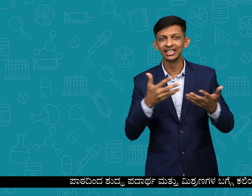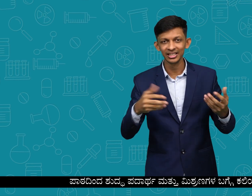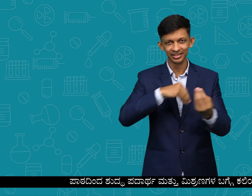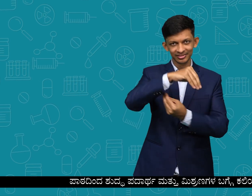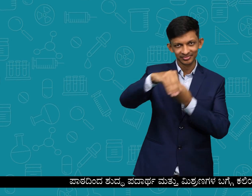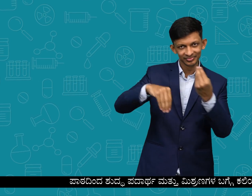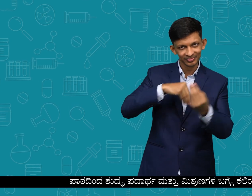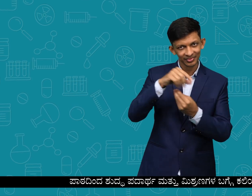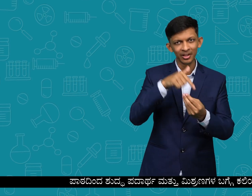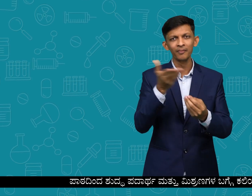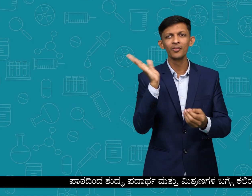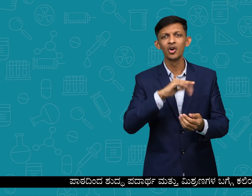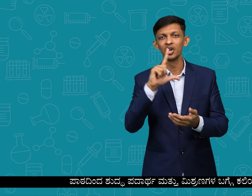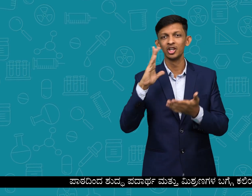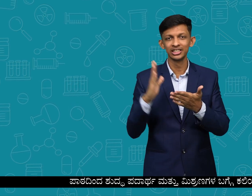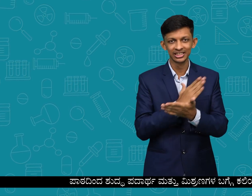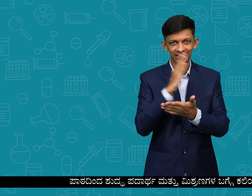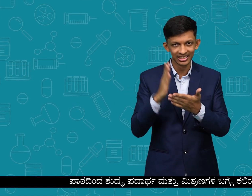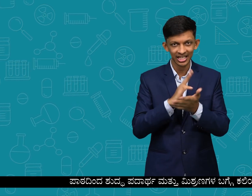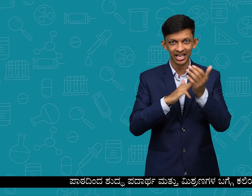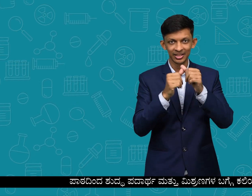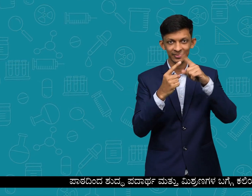ಮಿಶ್ರಣಗಳ ಬಗ್ಗೆ ಕಲಿಯಲಿದ್ದೇವೆ.